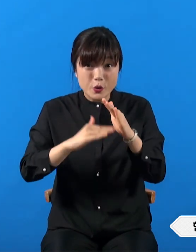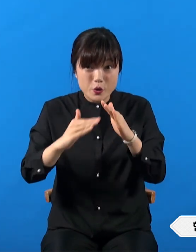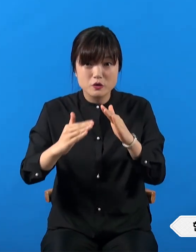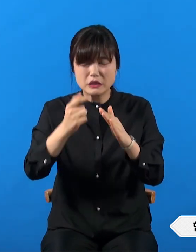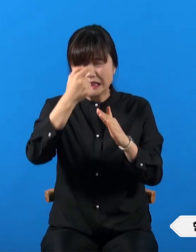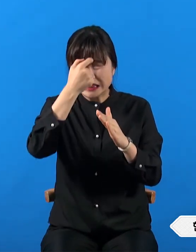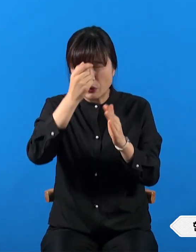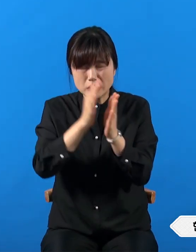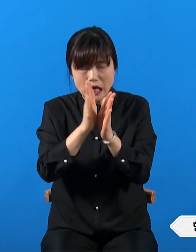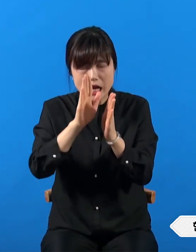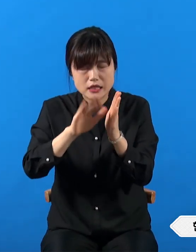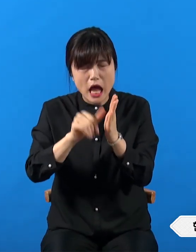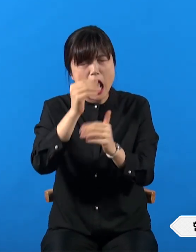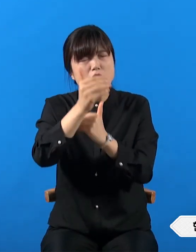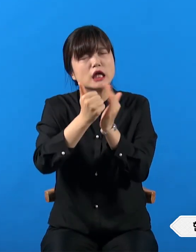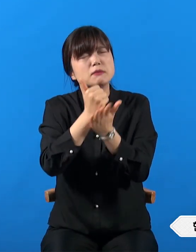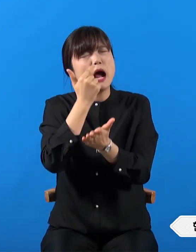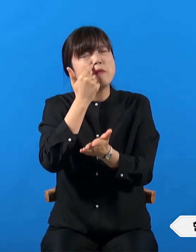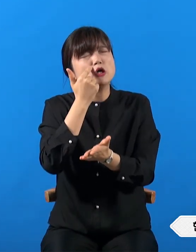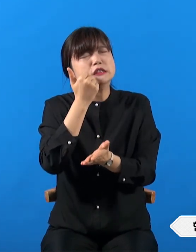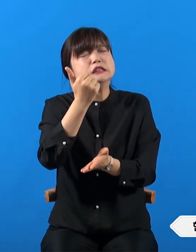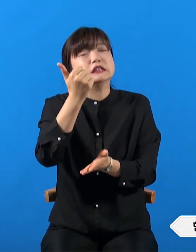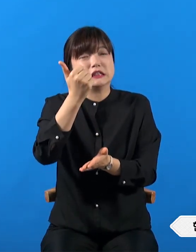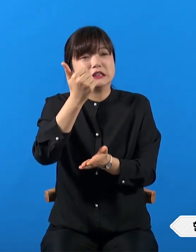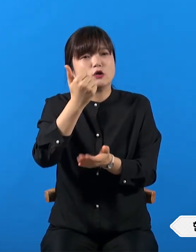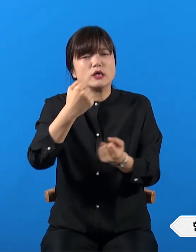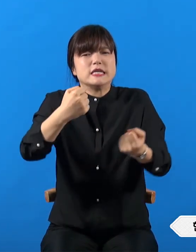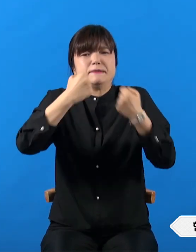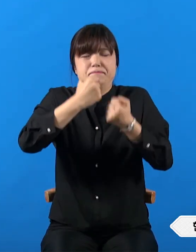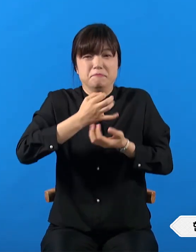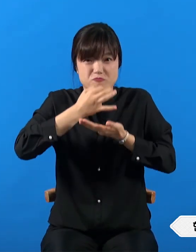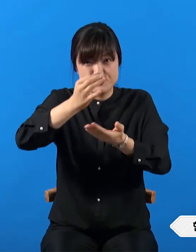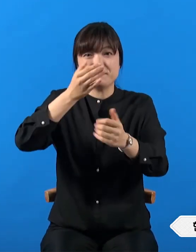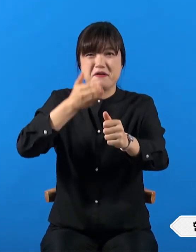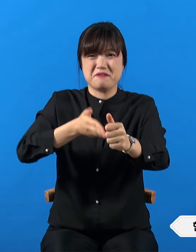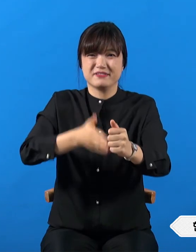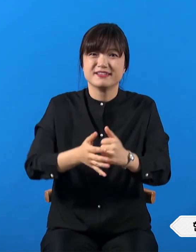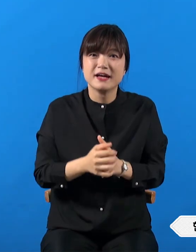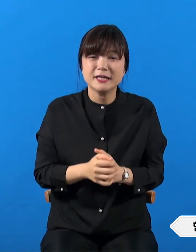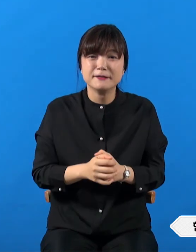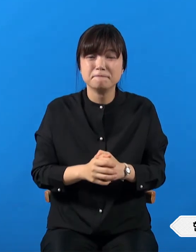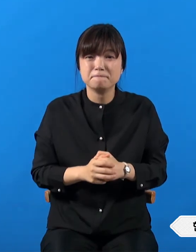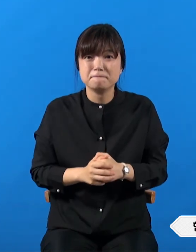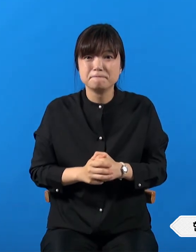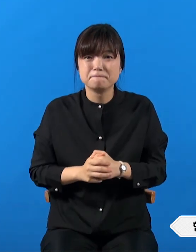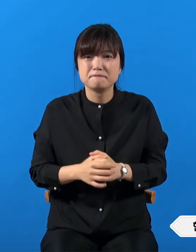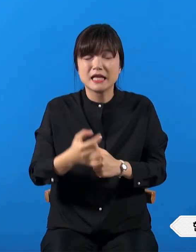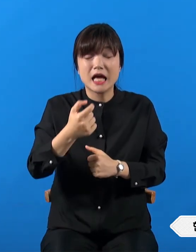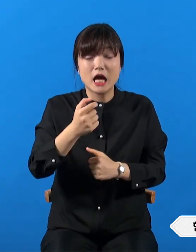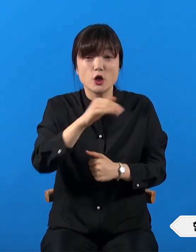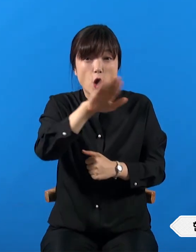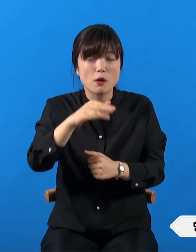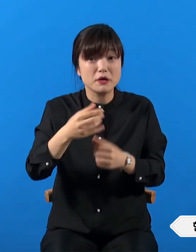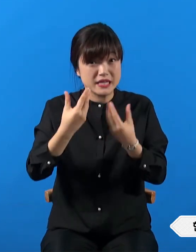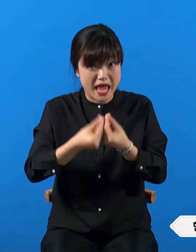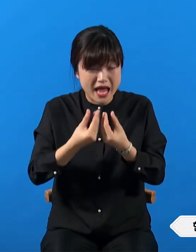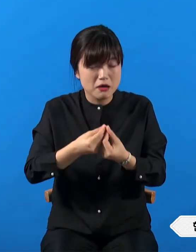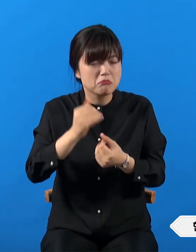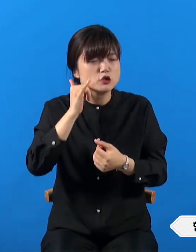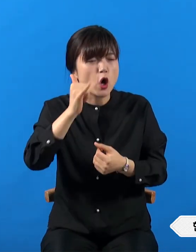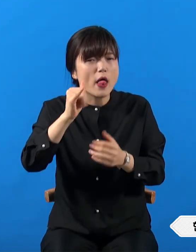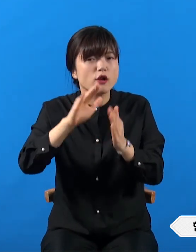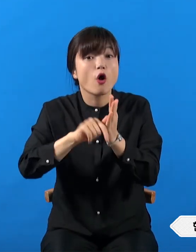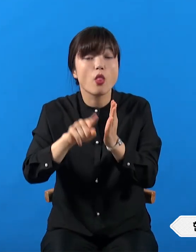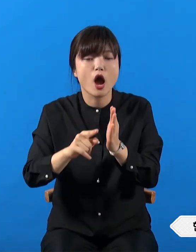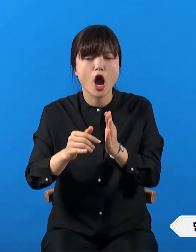기도 시작하실 때 먼저 하나님 아버지 힘차게 부르십시오. 여러분이 전화를 할 때도